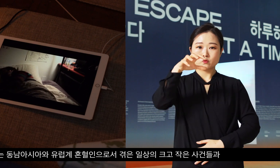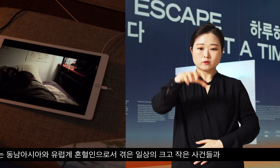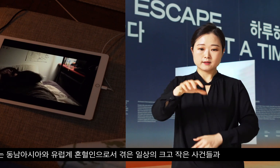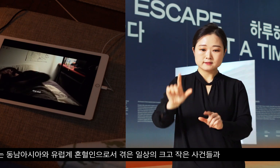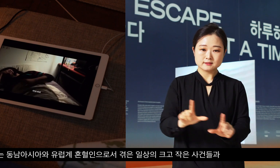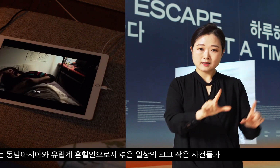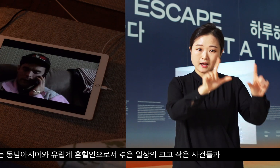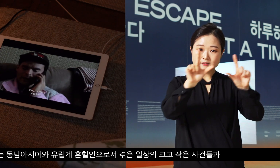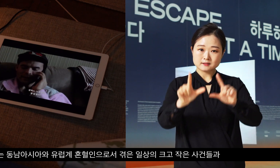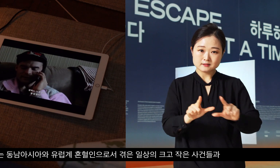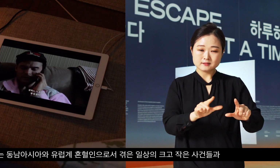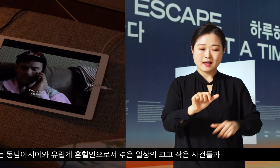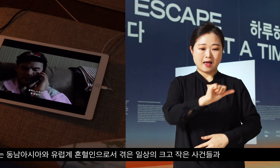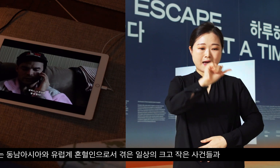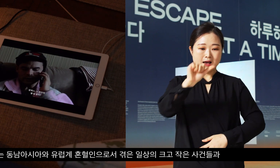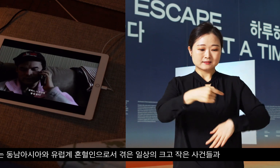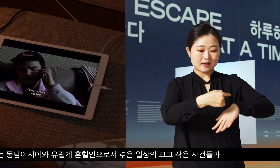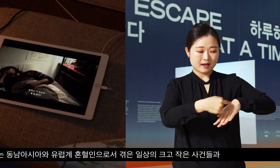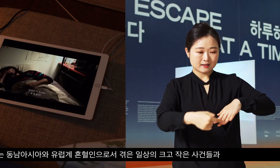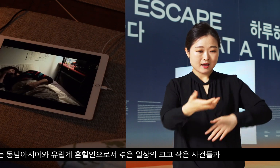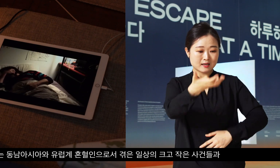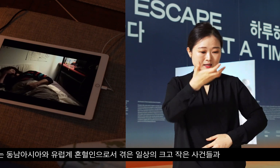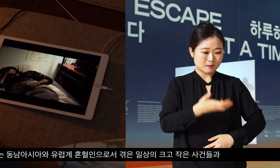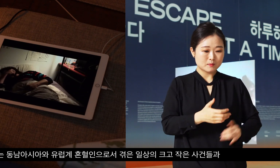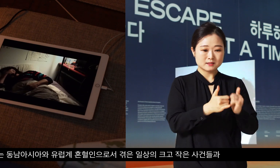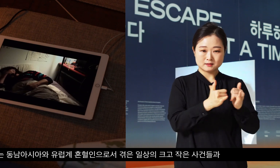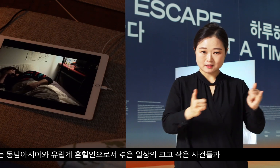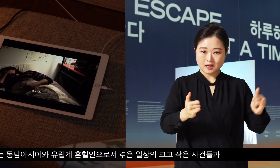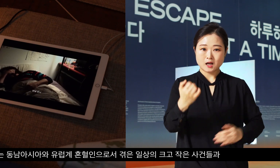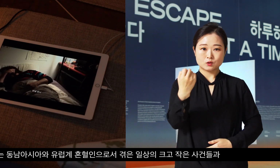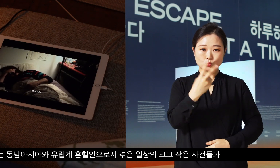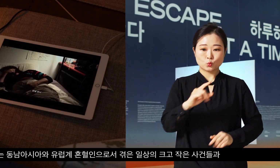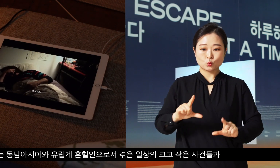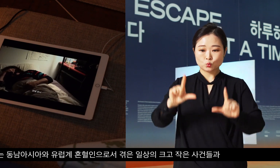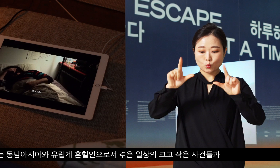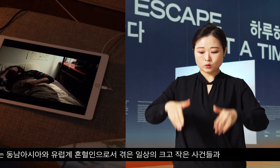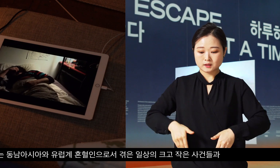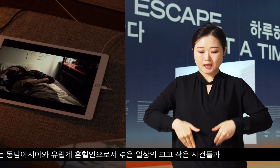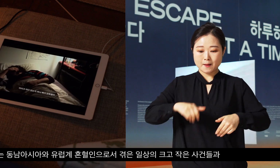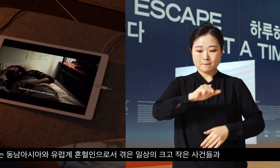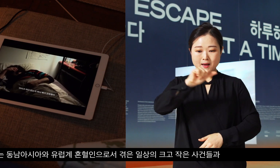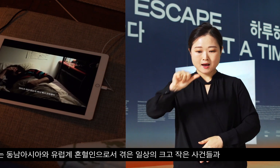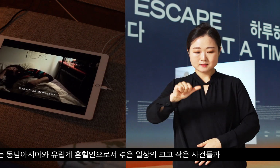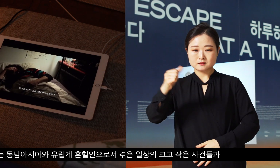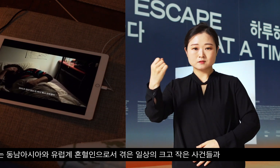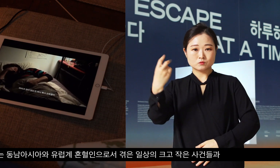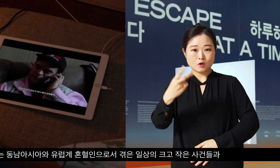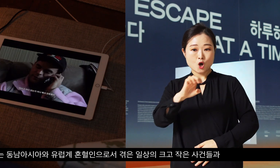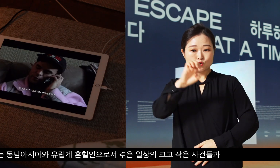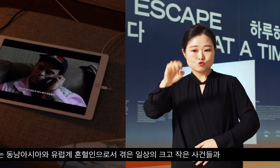또는 동남아시아와 유럽계 혼혈인이 겪은 일상의 크고 작은